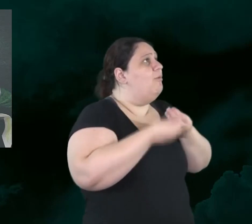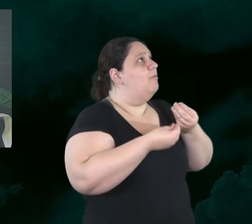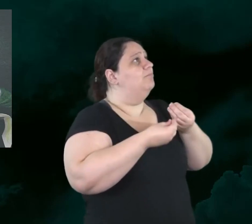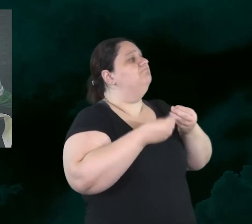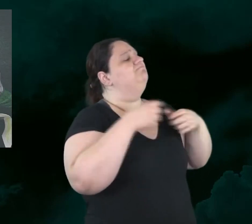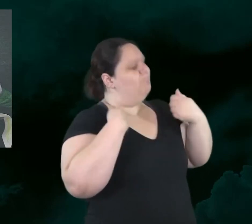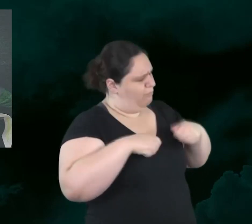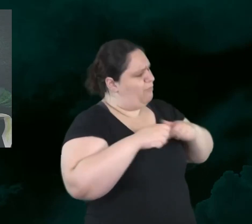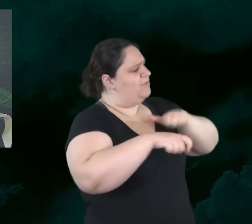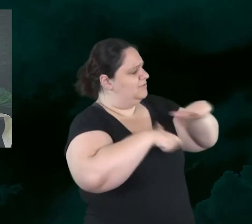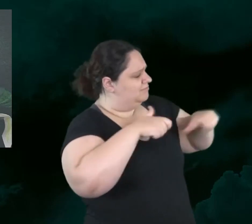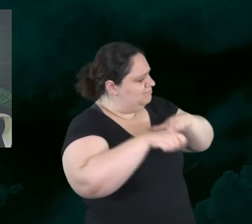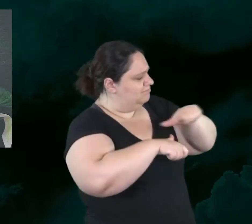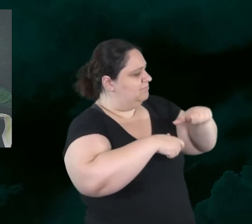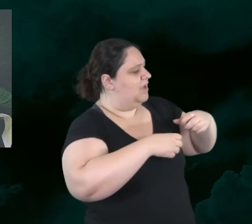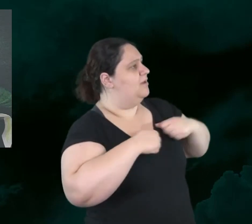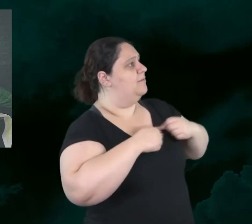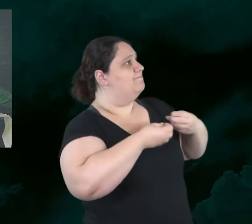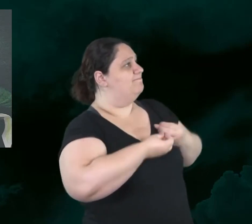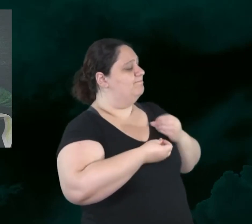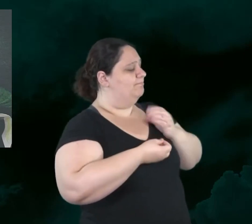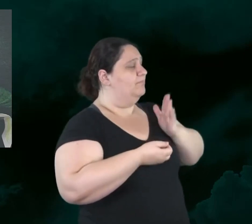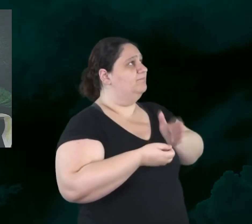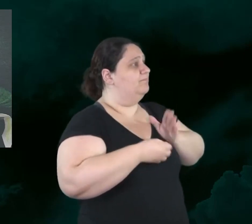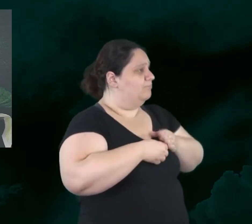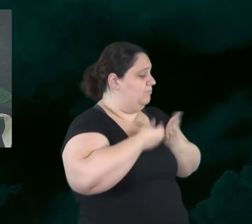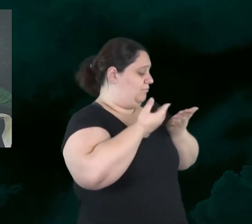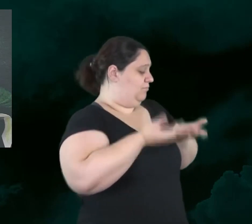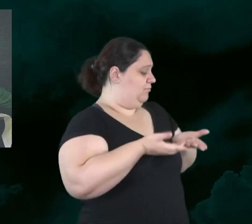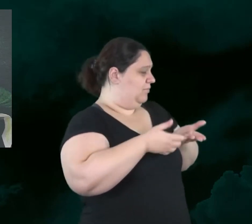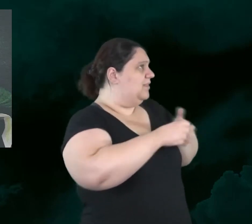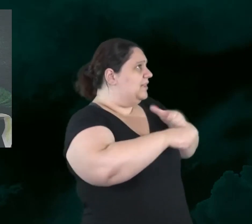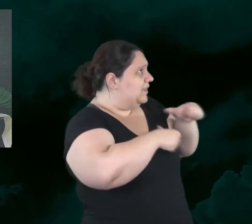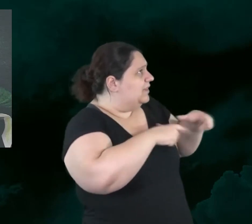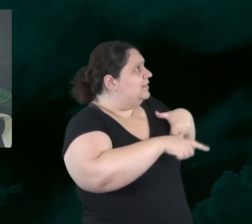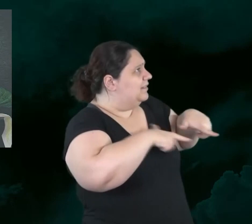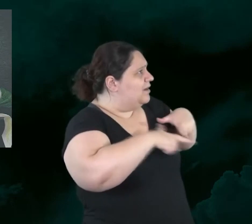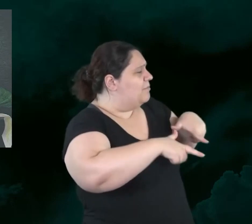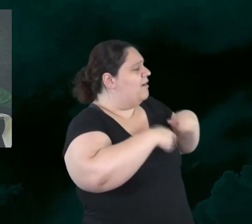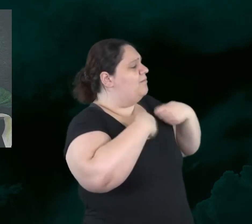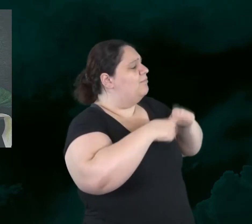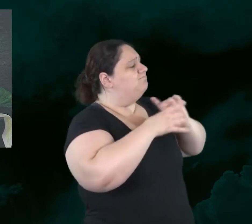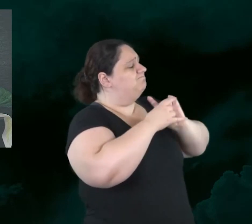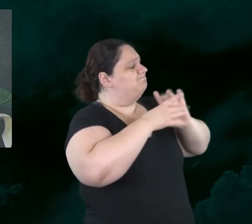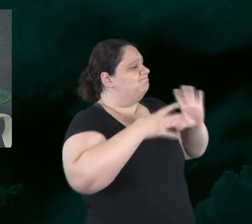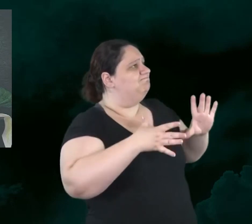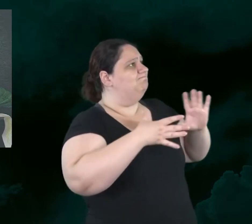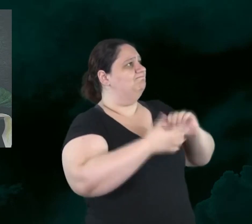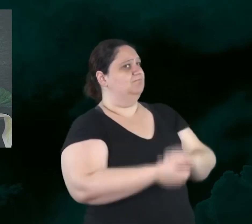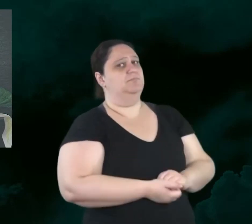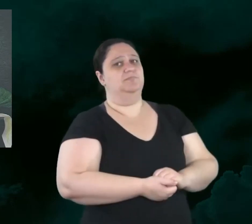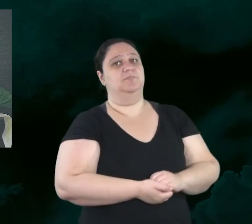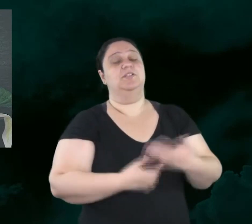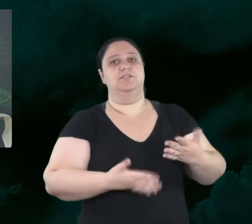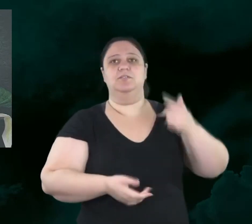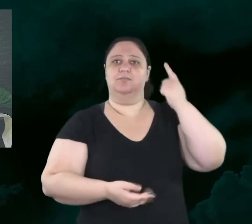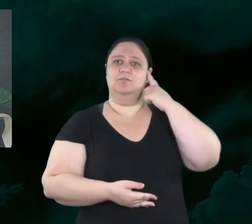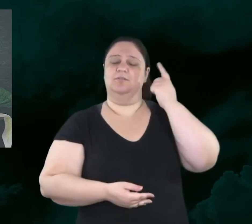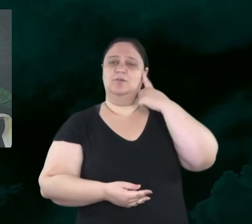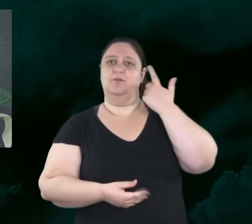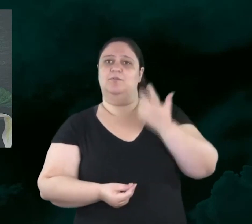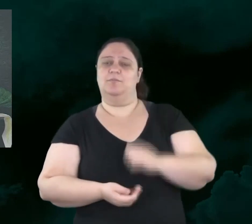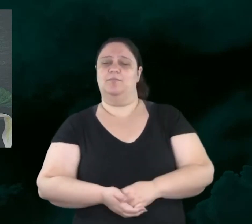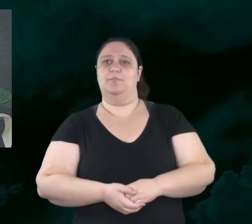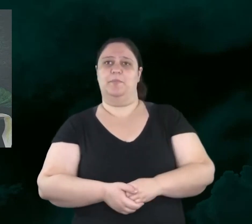diante do Senhor, sabe, avaliar tal. E às vezes eu penso, puxa, eu que sirvo o Senhor, eu tenho o direito que o Senhor,